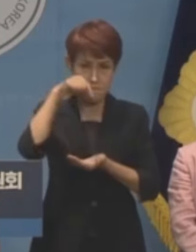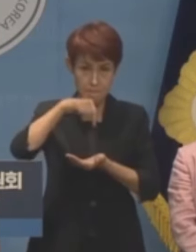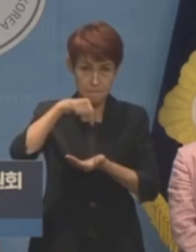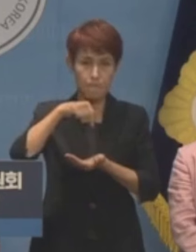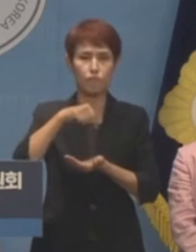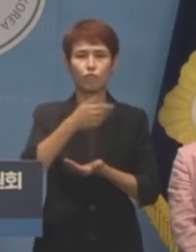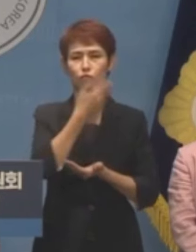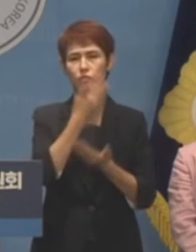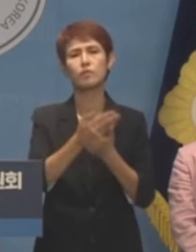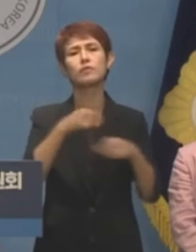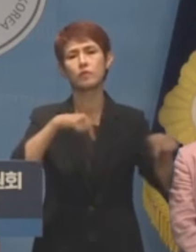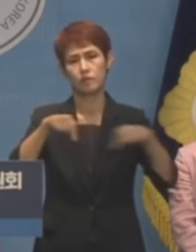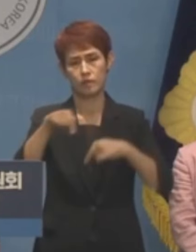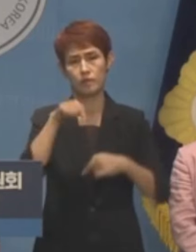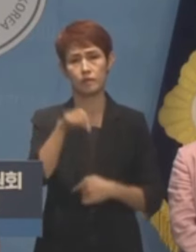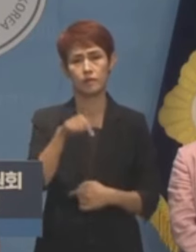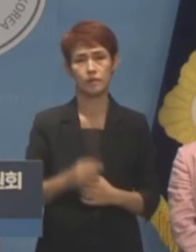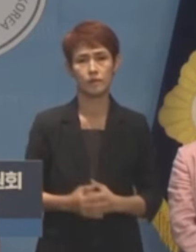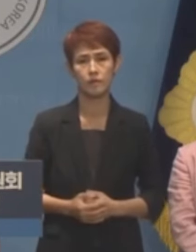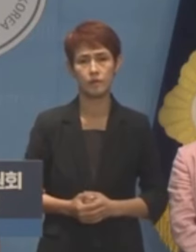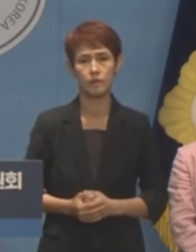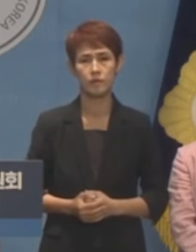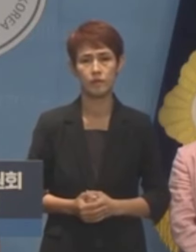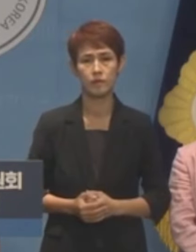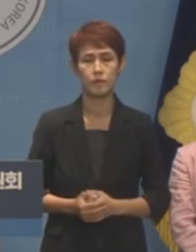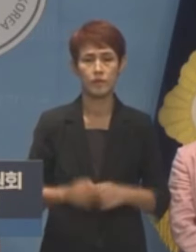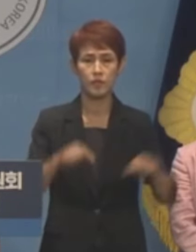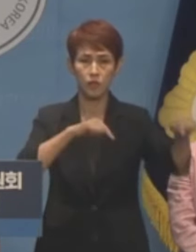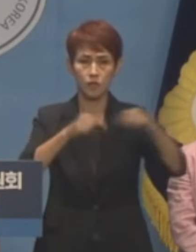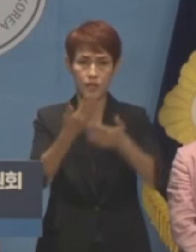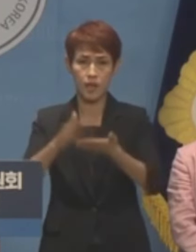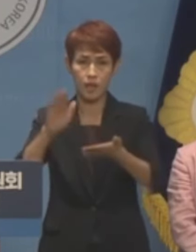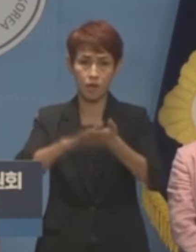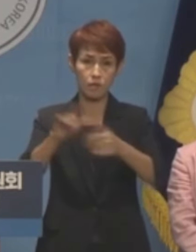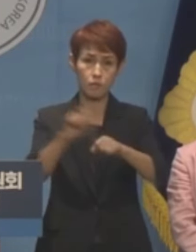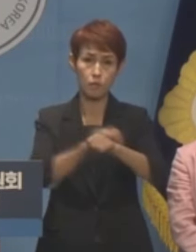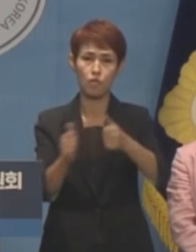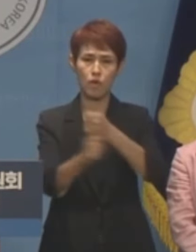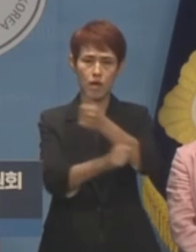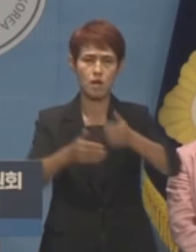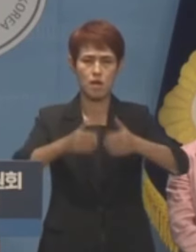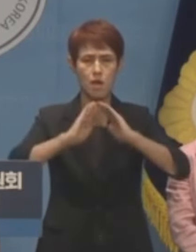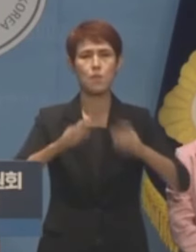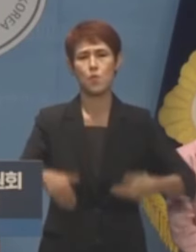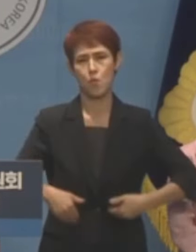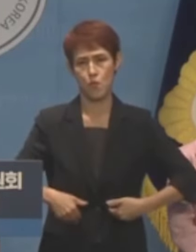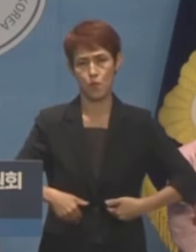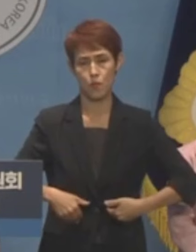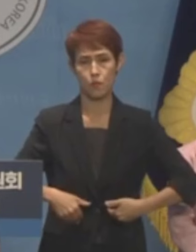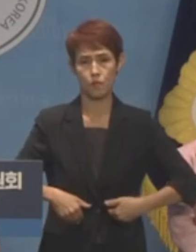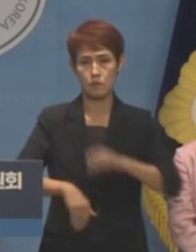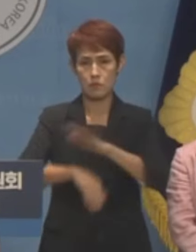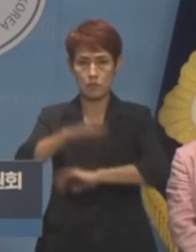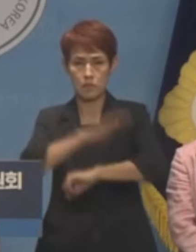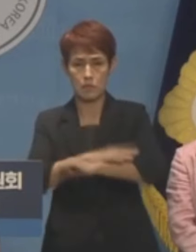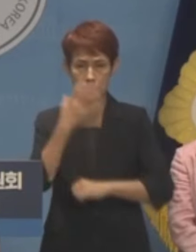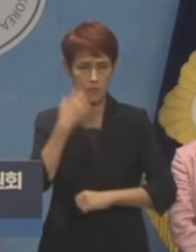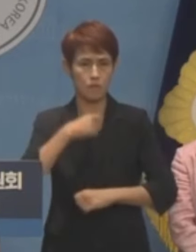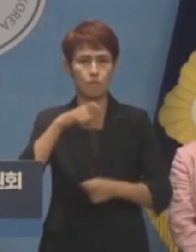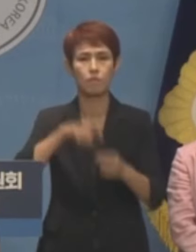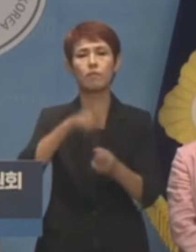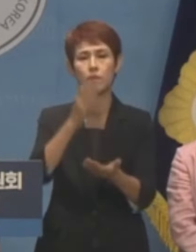있어야 합니다 하루빨리 정치개혁 특별 위원회를 구성해 거대 양당의 이해관계가 아닌